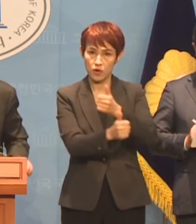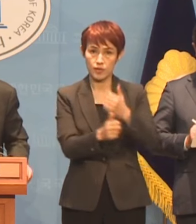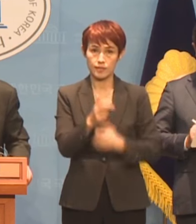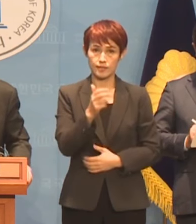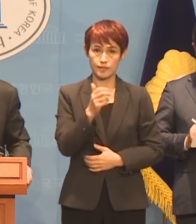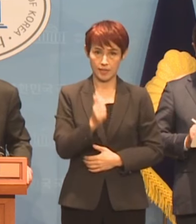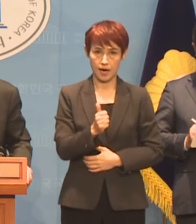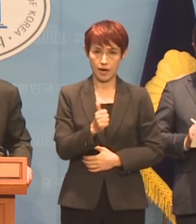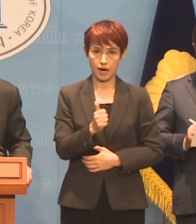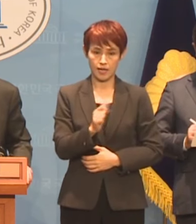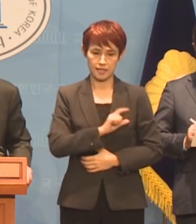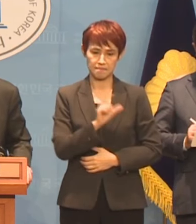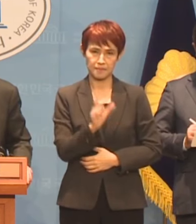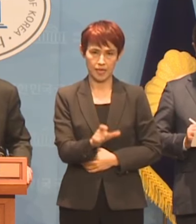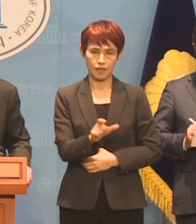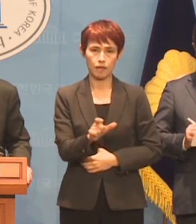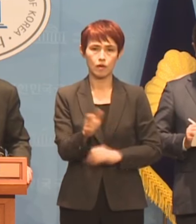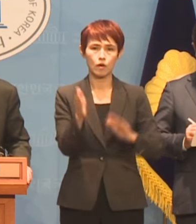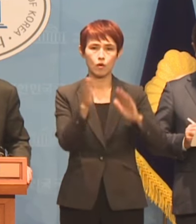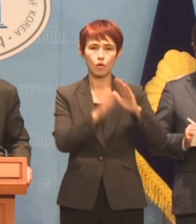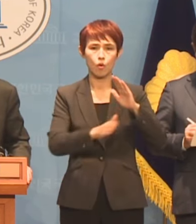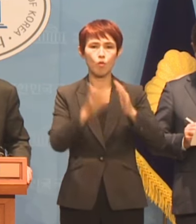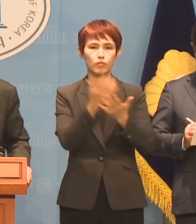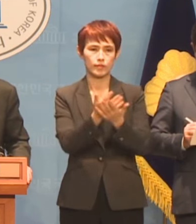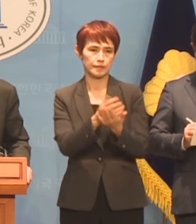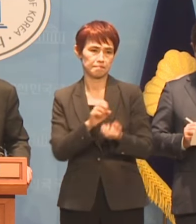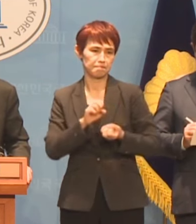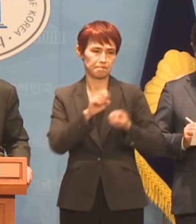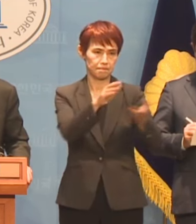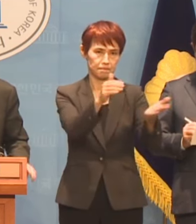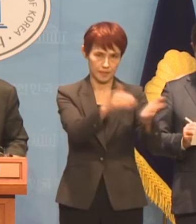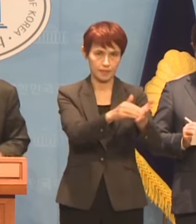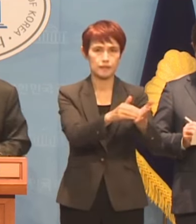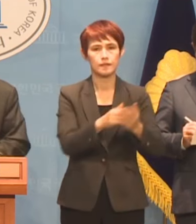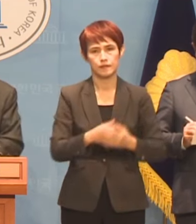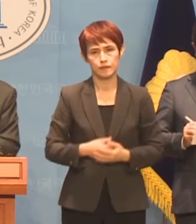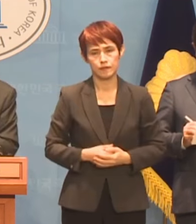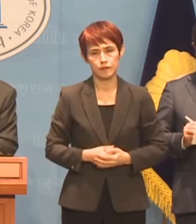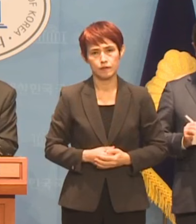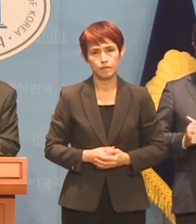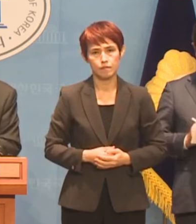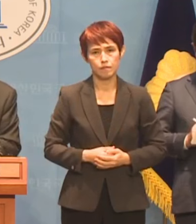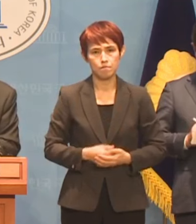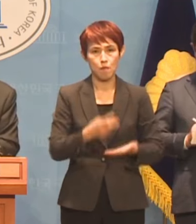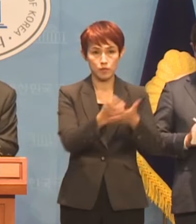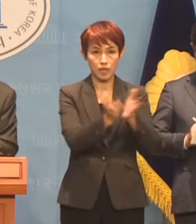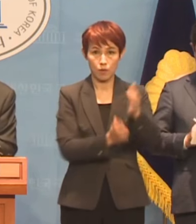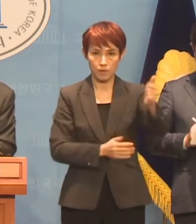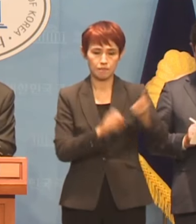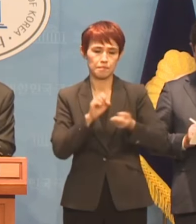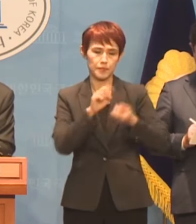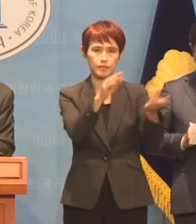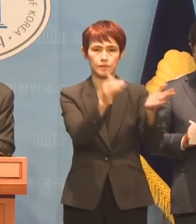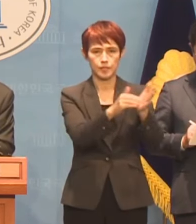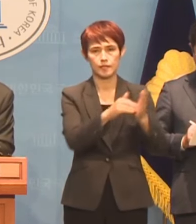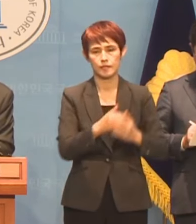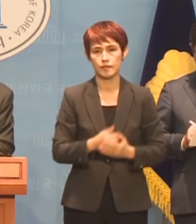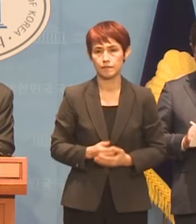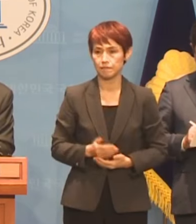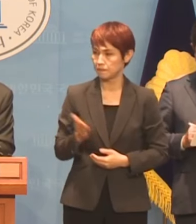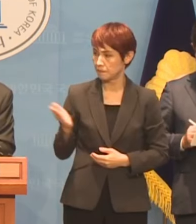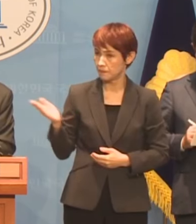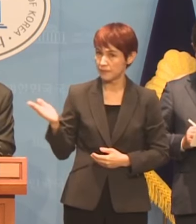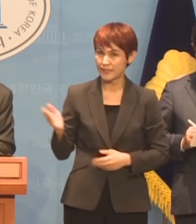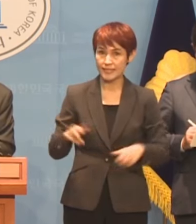법제사법위원장 이름으로 법무부 장관에게 방금 보여드린 대로 지금